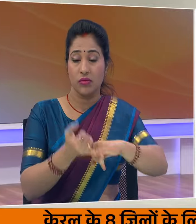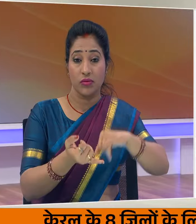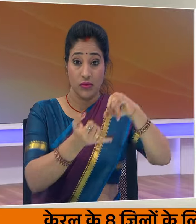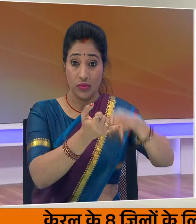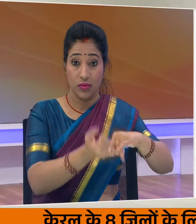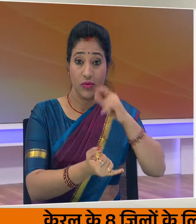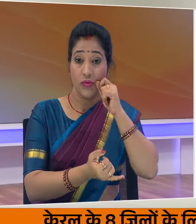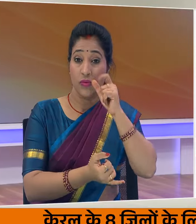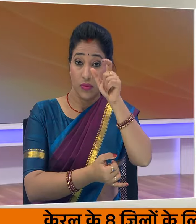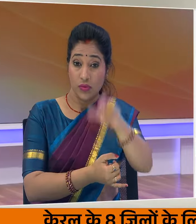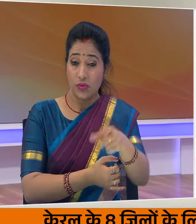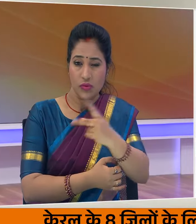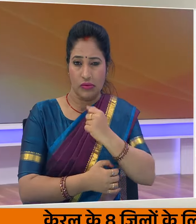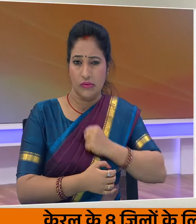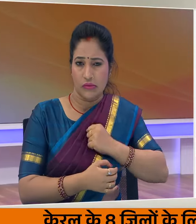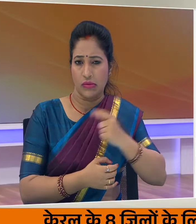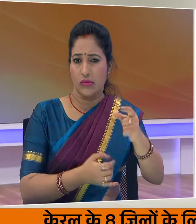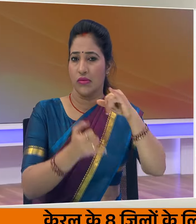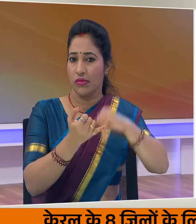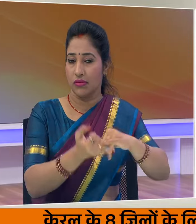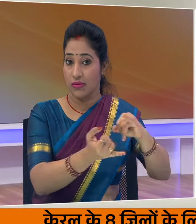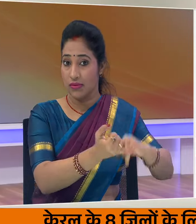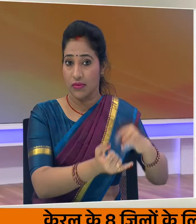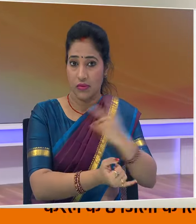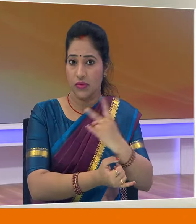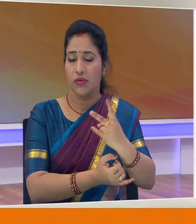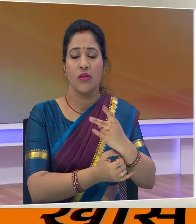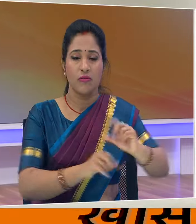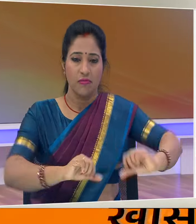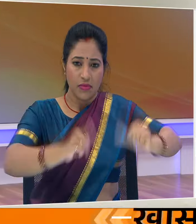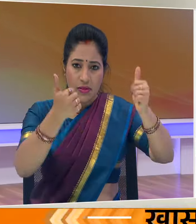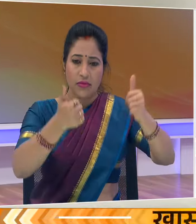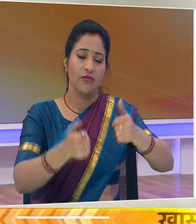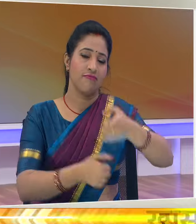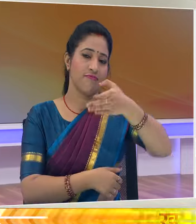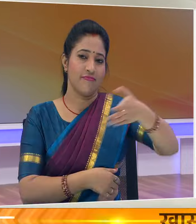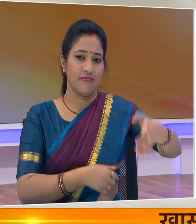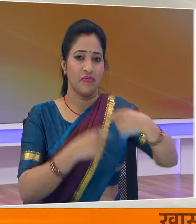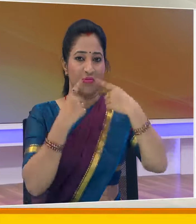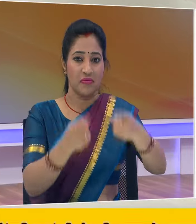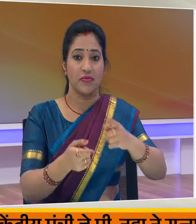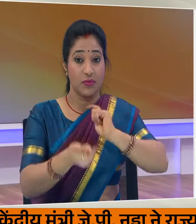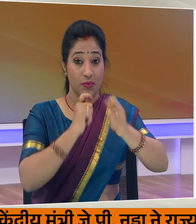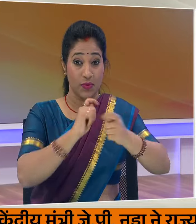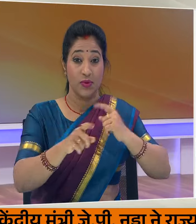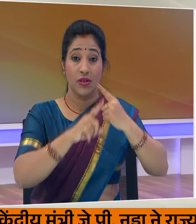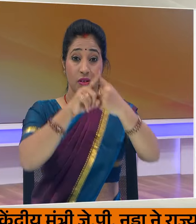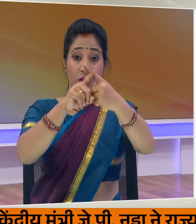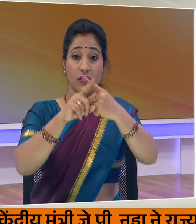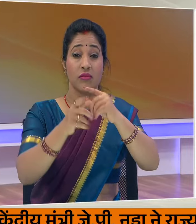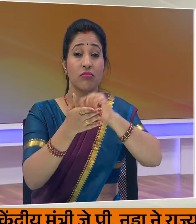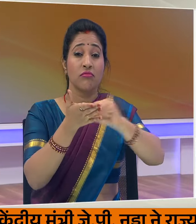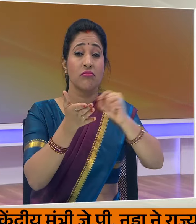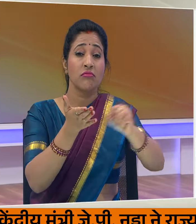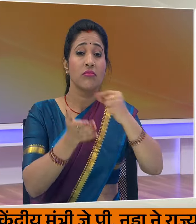सरबजोत सिंह को ओलंपिक में कांस्य पदक जीतने पर बधाई दी है। उन्होंने सोशल मीडिया प्लेटफॉर्म एक्स पर लिखा,